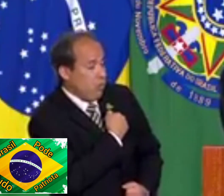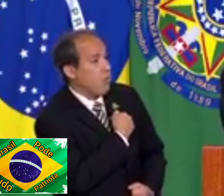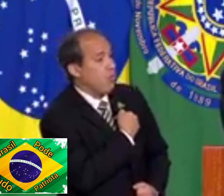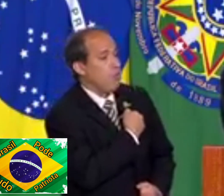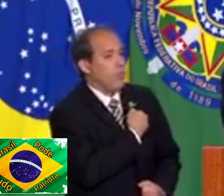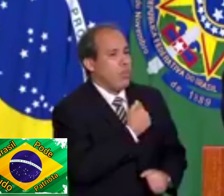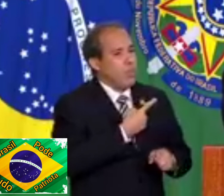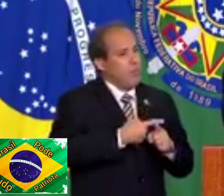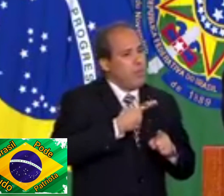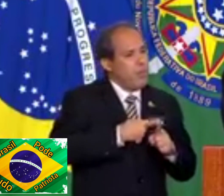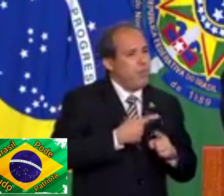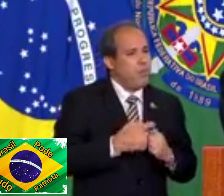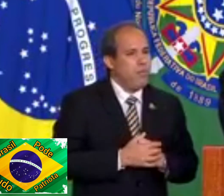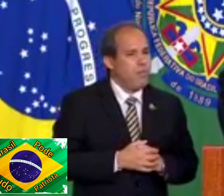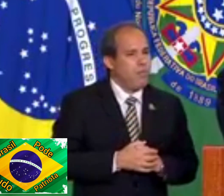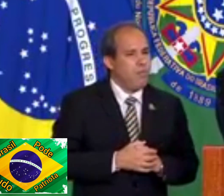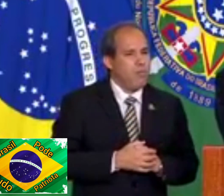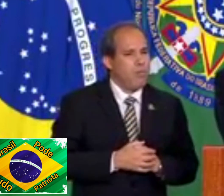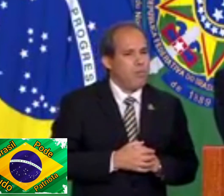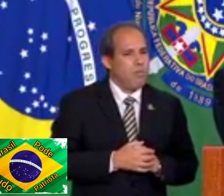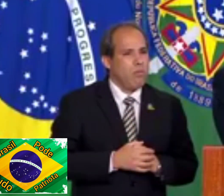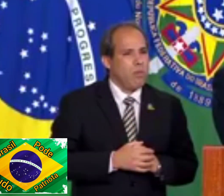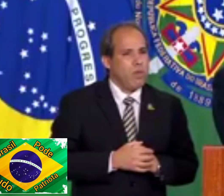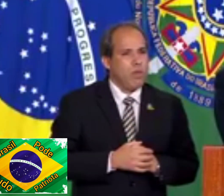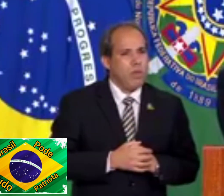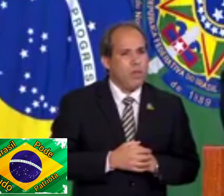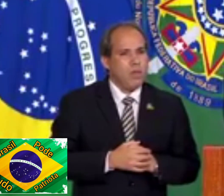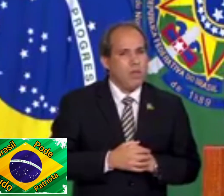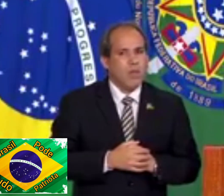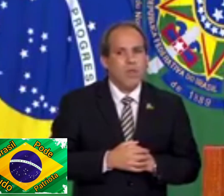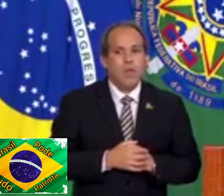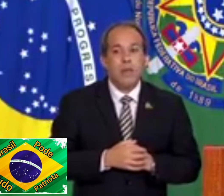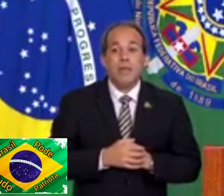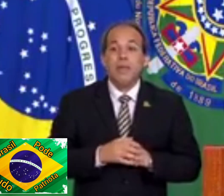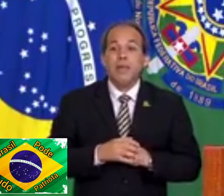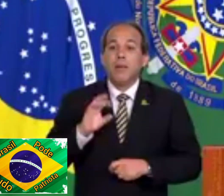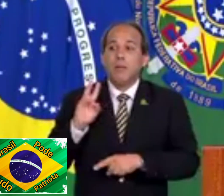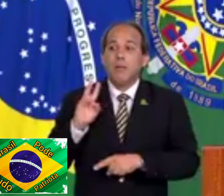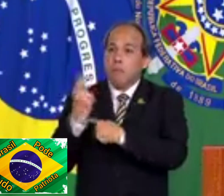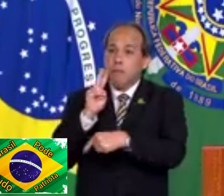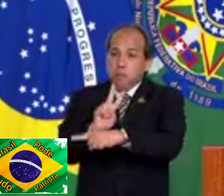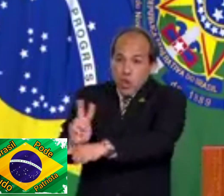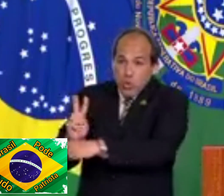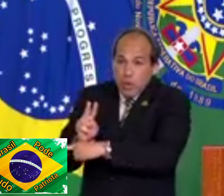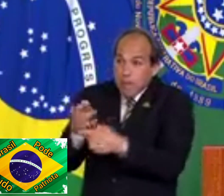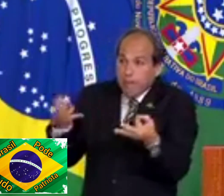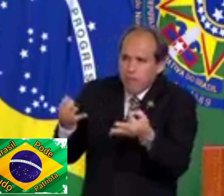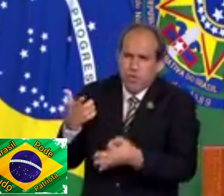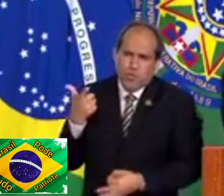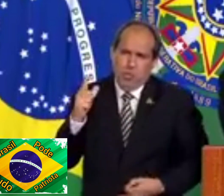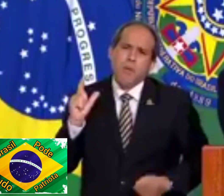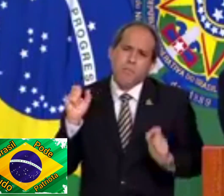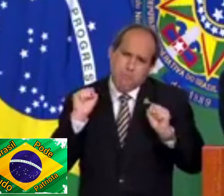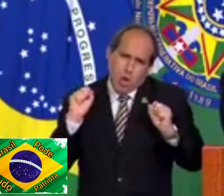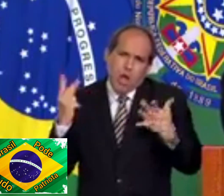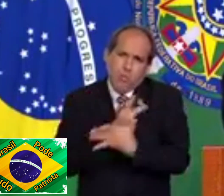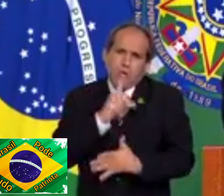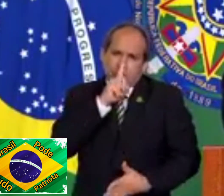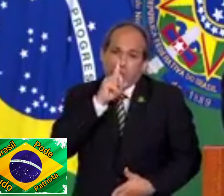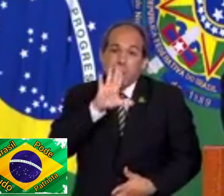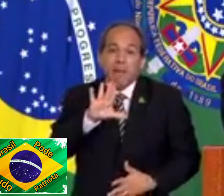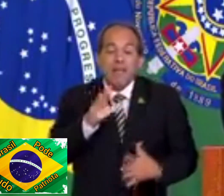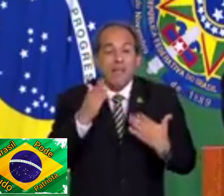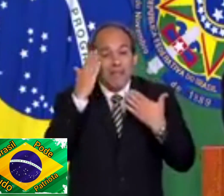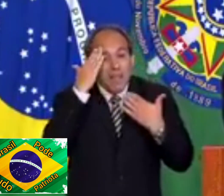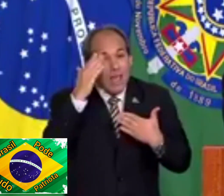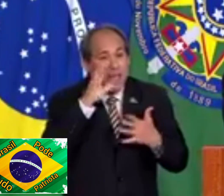porque nenhuma segurança é infalível, mas graças ao planejamento da Polícia